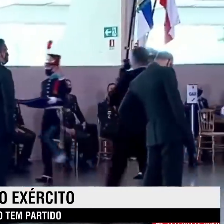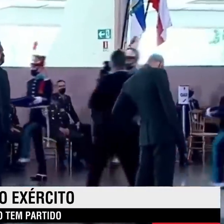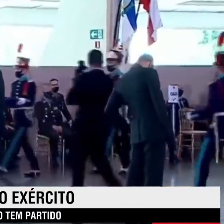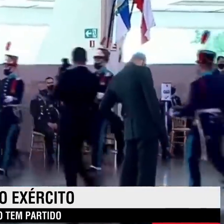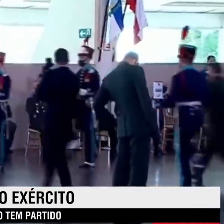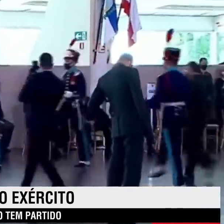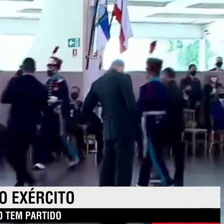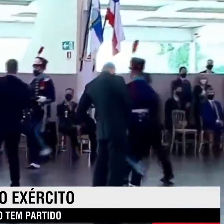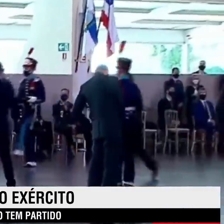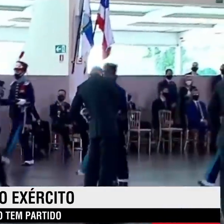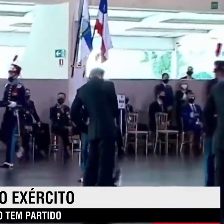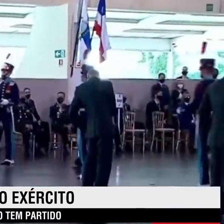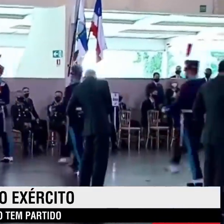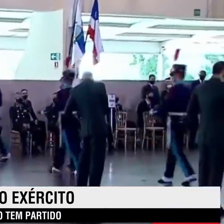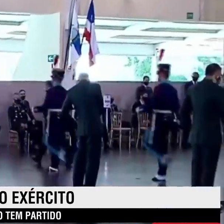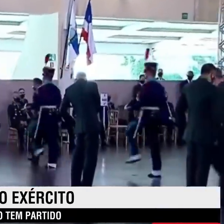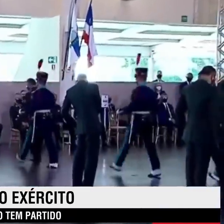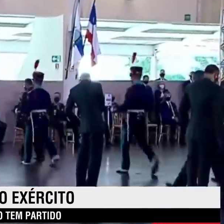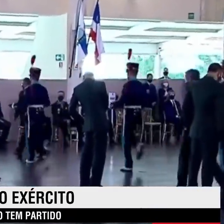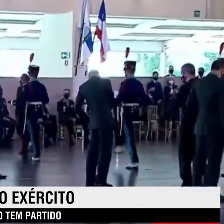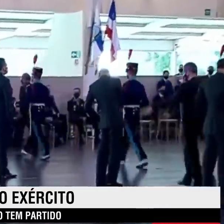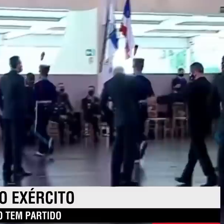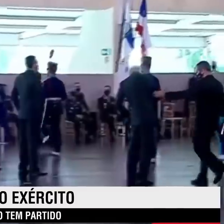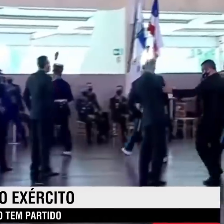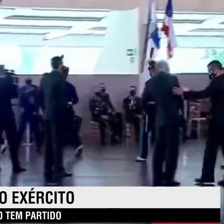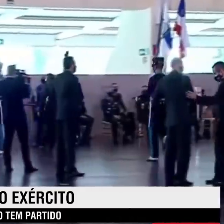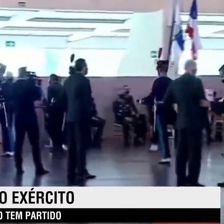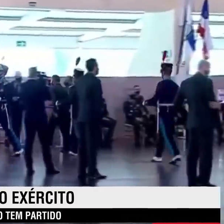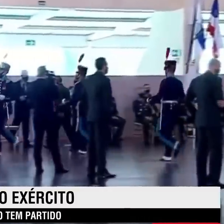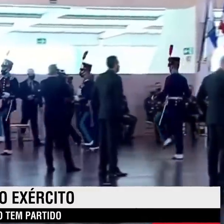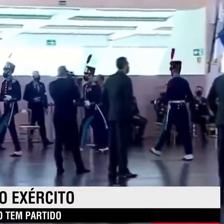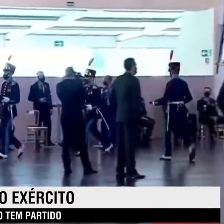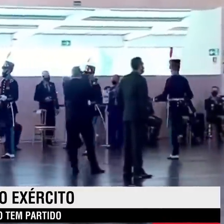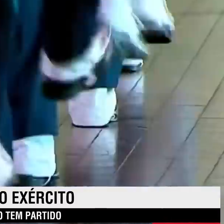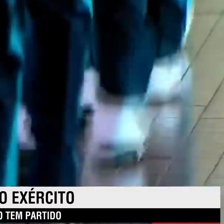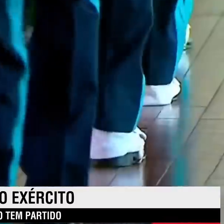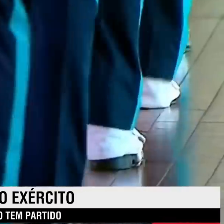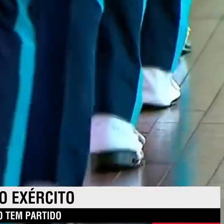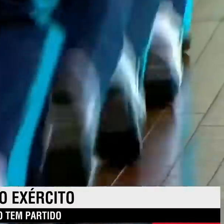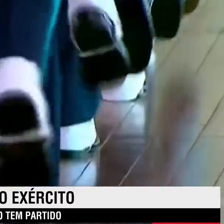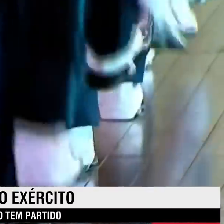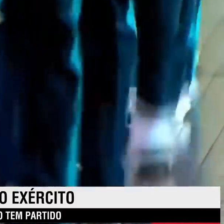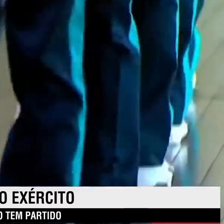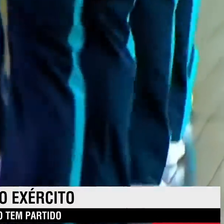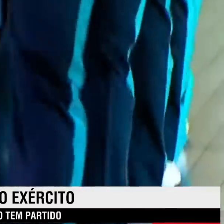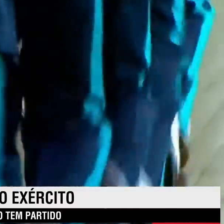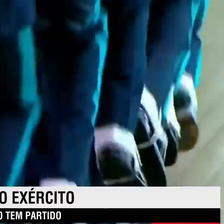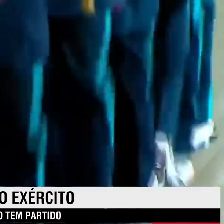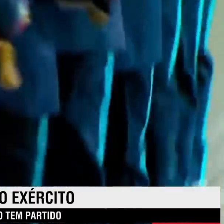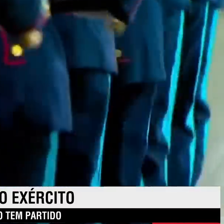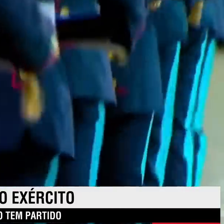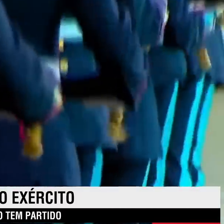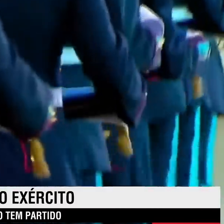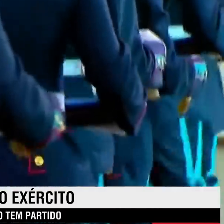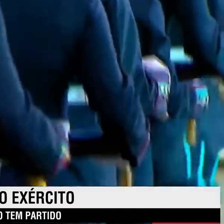momentos difíceis, mas afirmou que está tranquilo por conta da responsabilidade demonstrada pelo Exército.